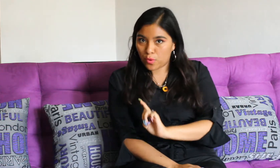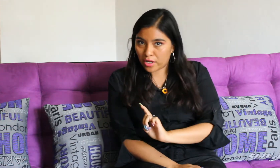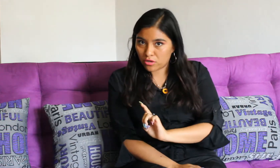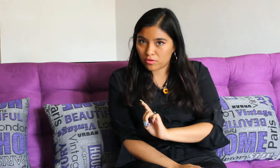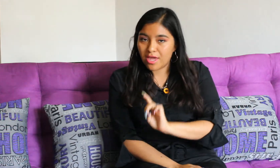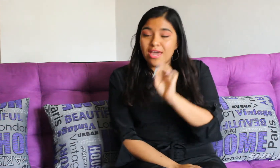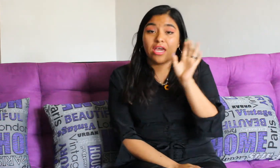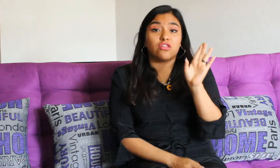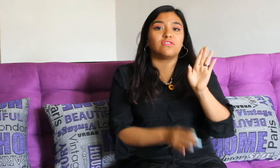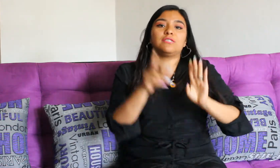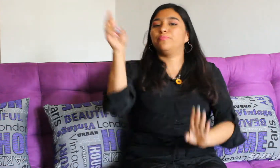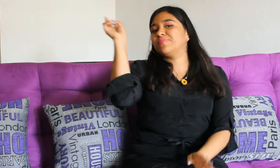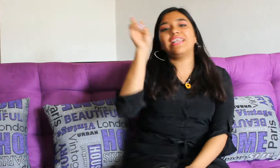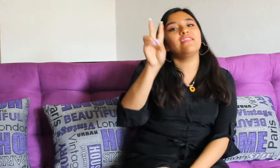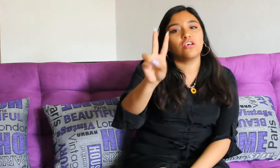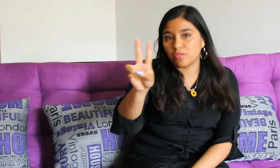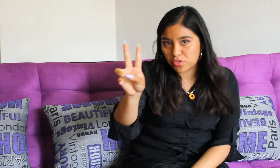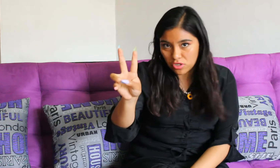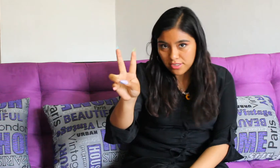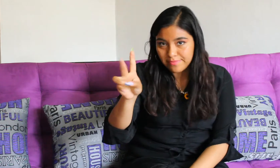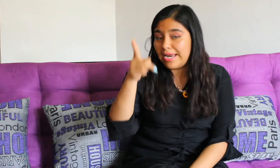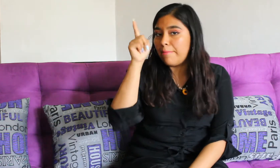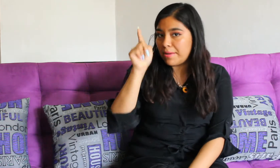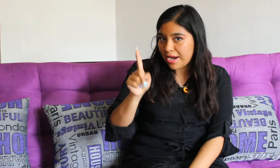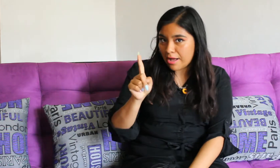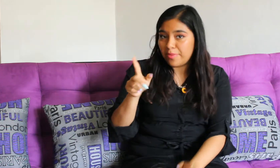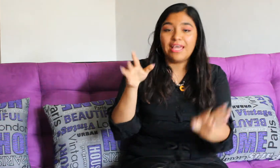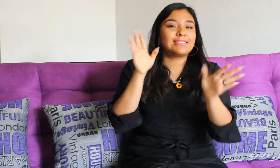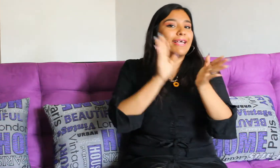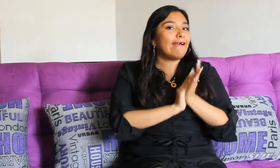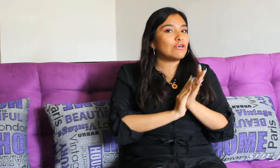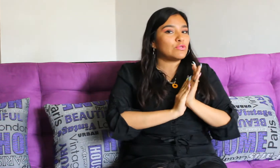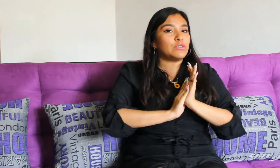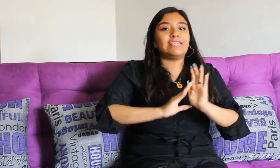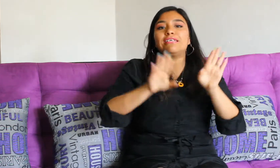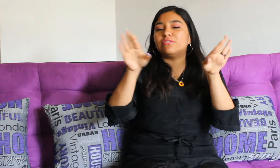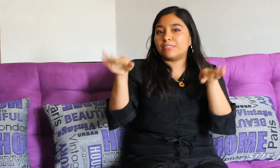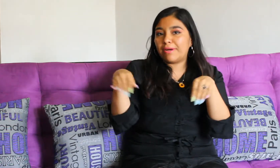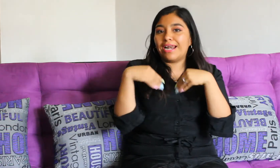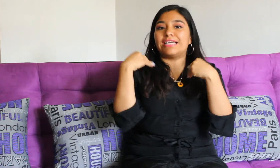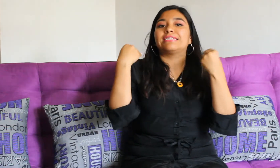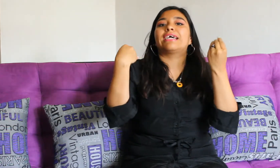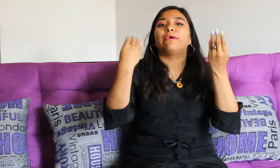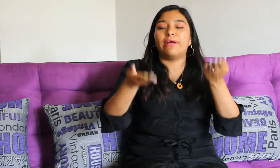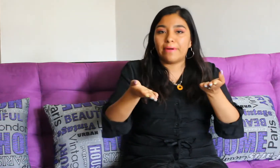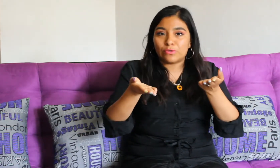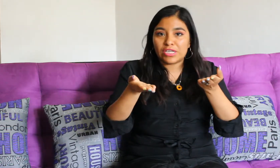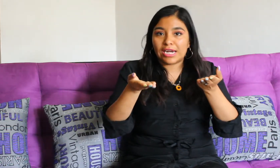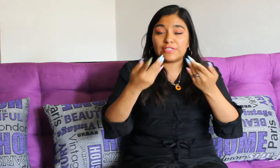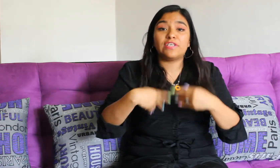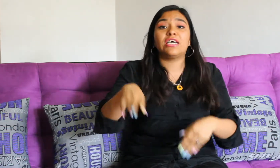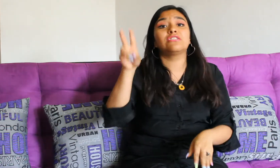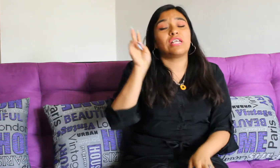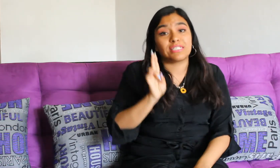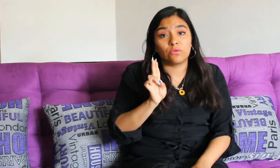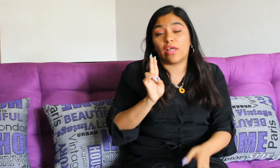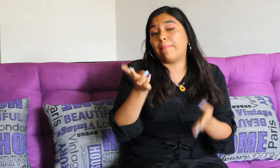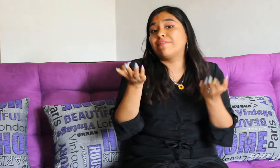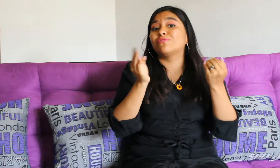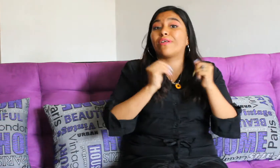año. Entonces, tienen dos opciones. La primera, se quedan con su boletito y se esperan hasta que vuelva a anunciar las fechas. O la segunda, piden su